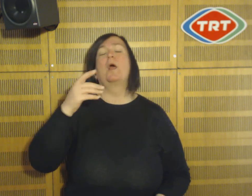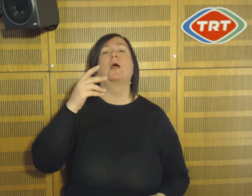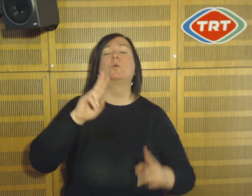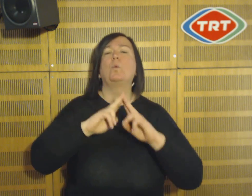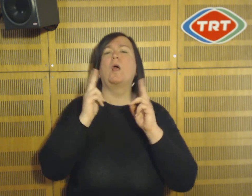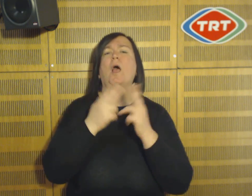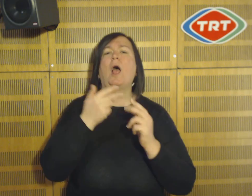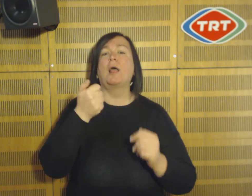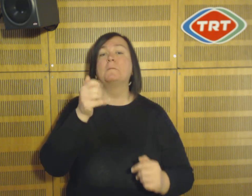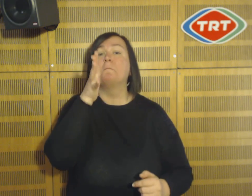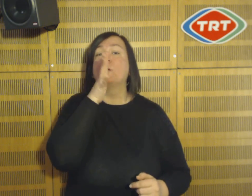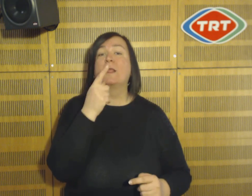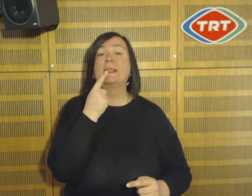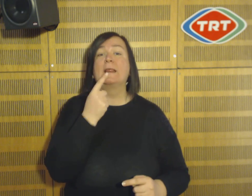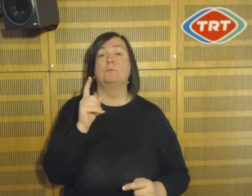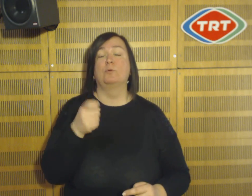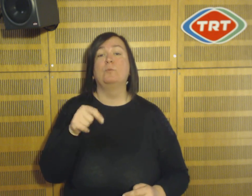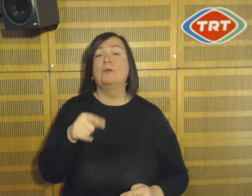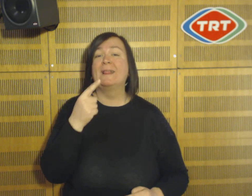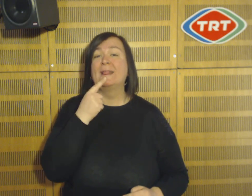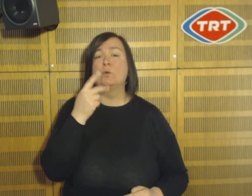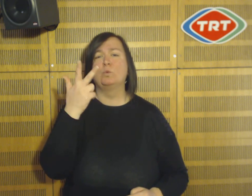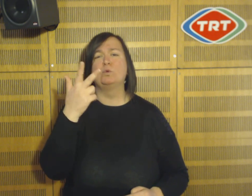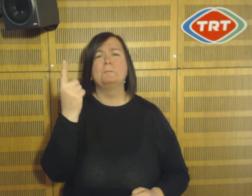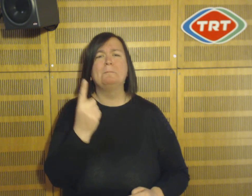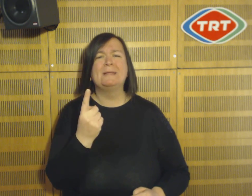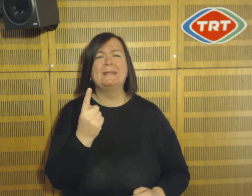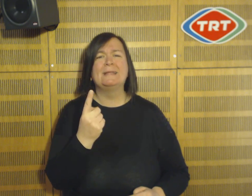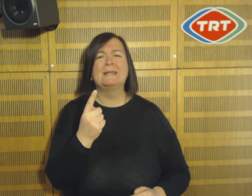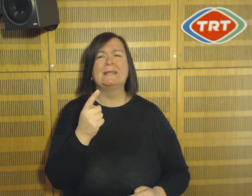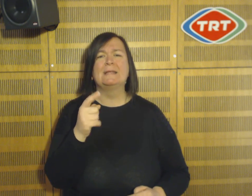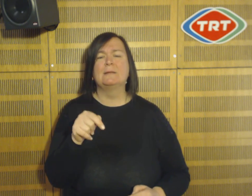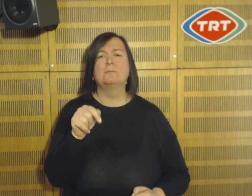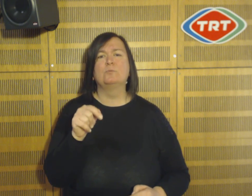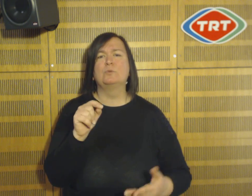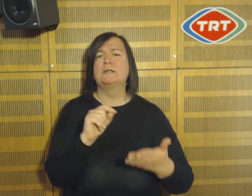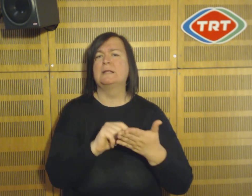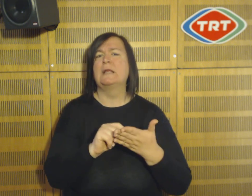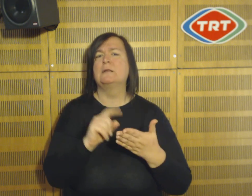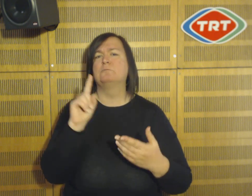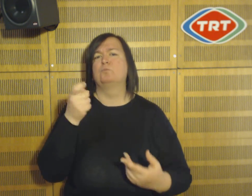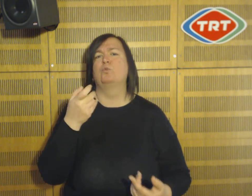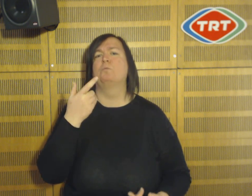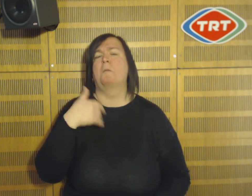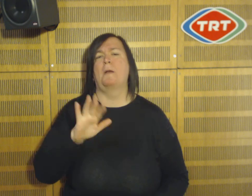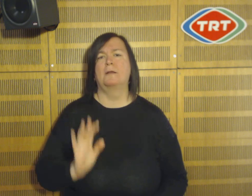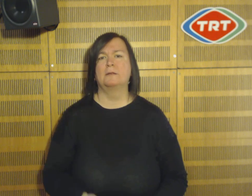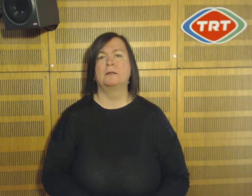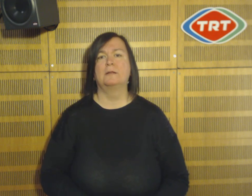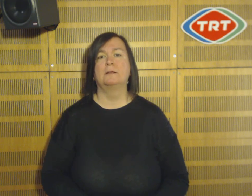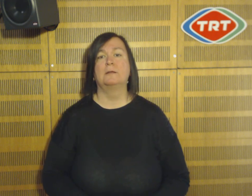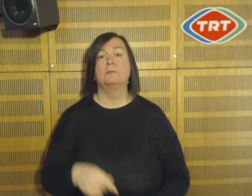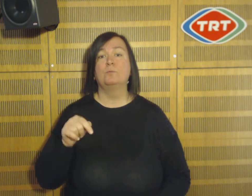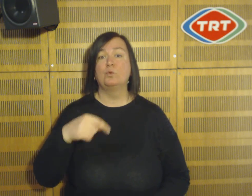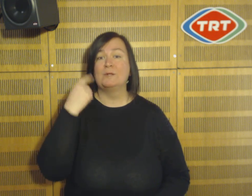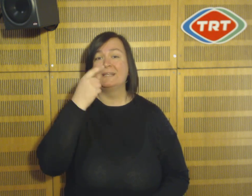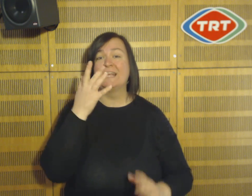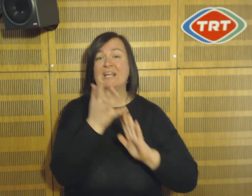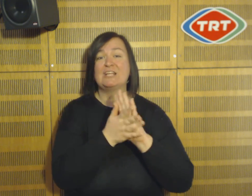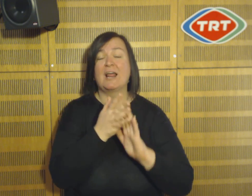yakın dil bulunmakta bu dillerin de üçte birinin Şu anda yazı dili bulun bulunmamakta Bu yüzden işaret dilinin işaret